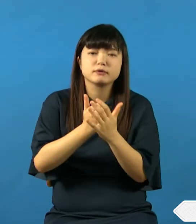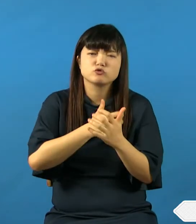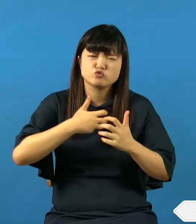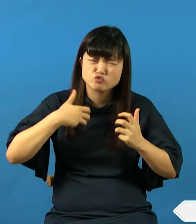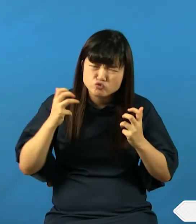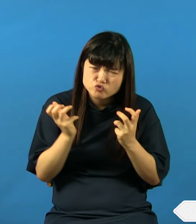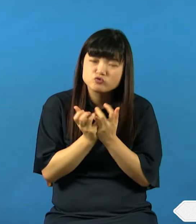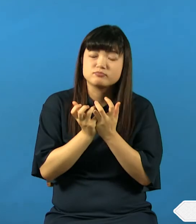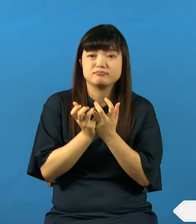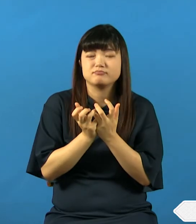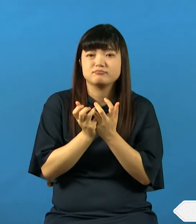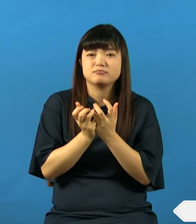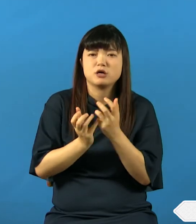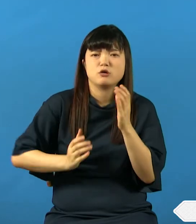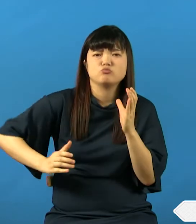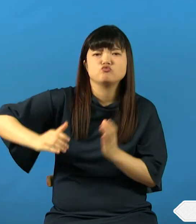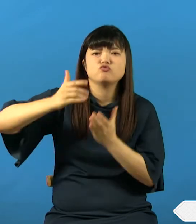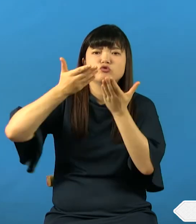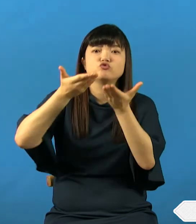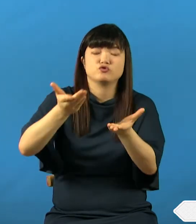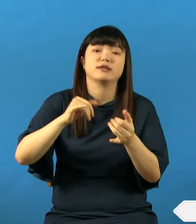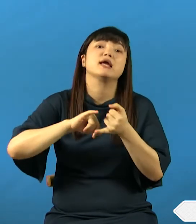충만을 부어주시겠다 약속하십니다.